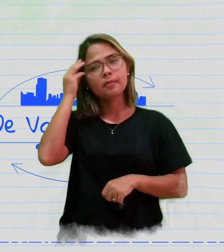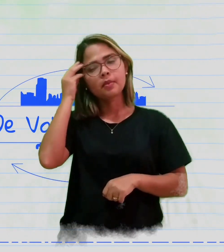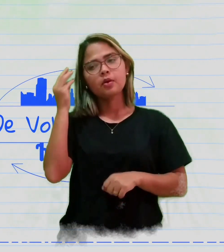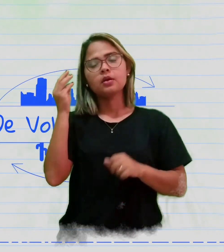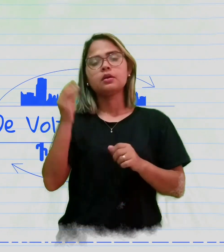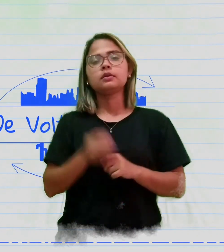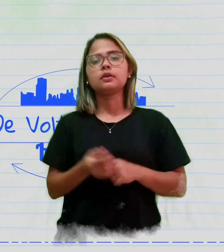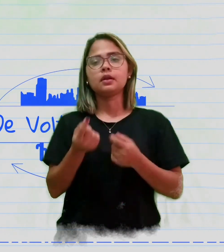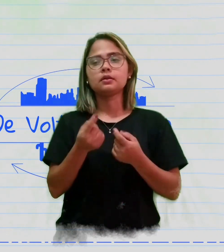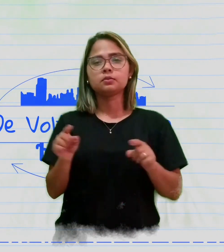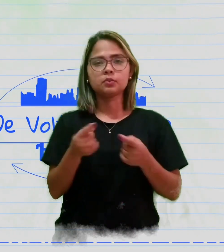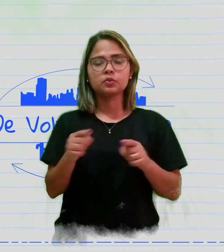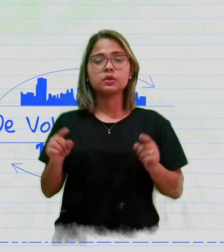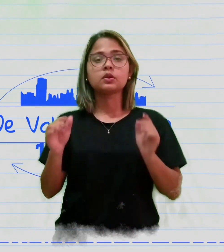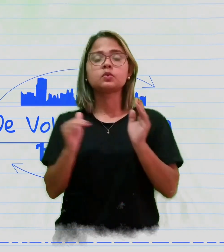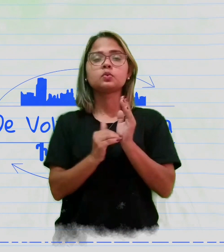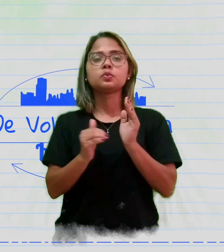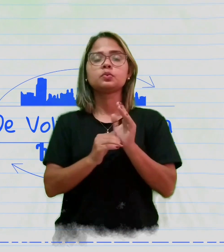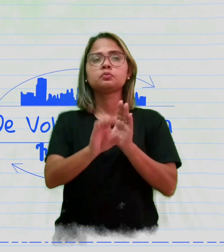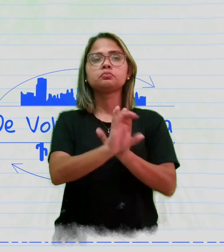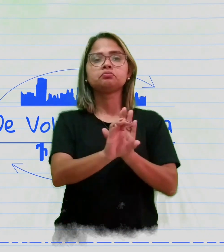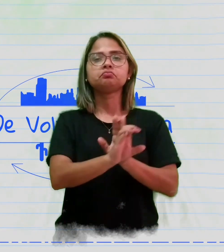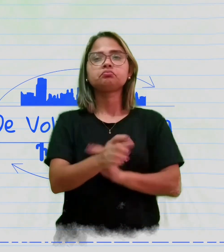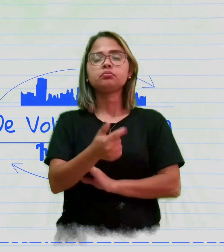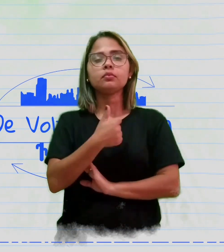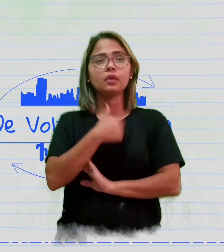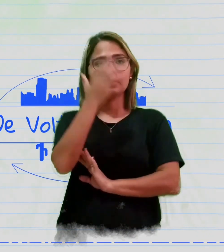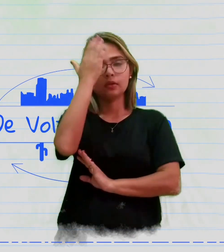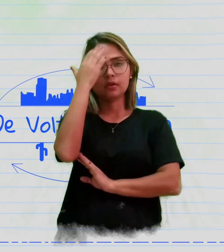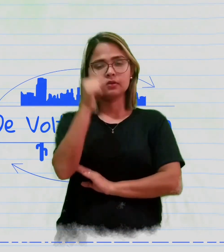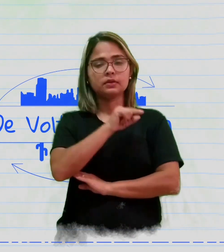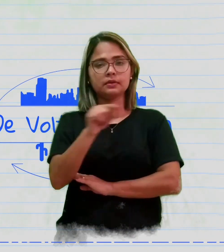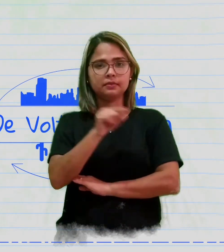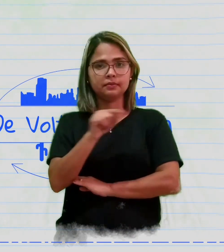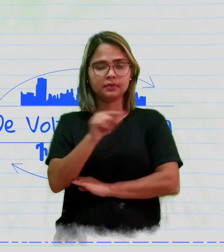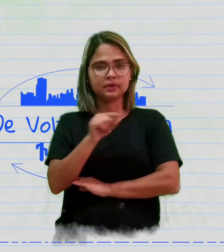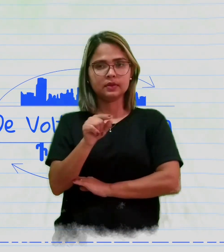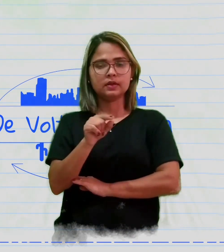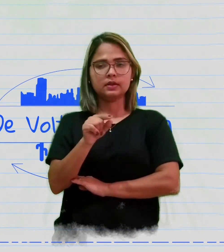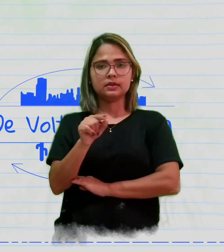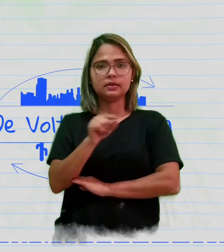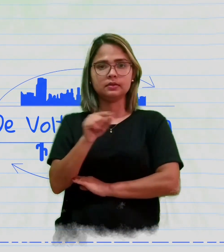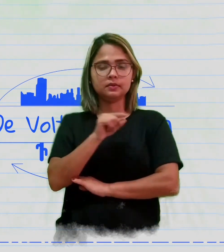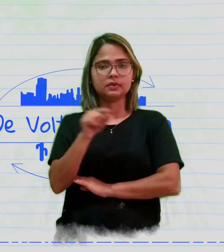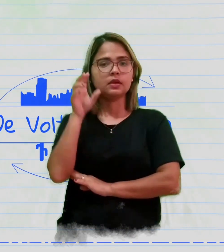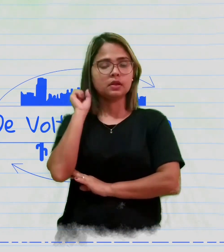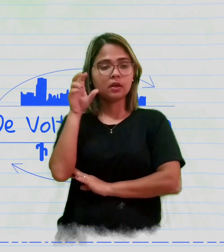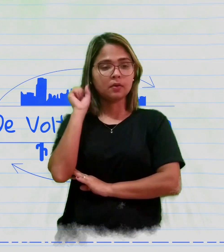história. É. E aí as músicas, elas têm essa gradação, né? De a paixão, a primeira vista